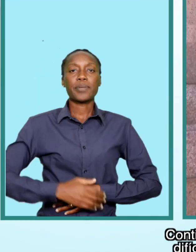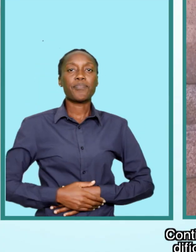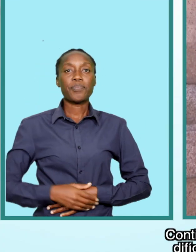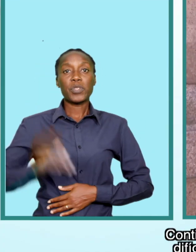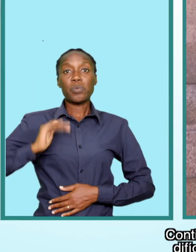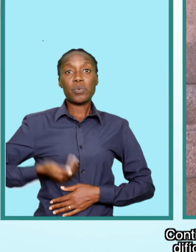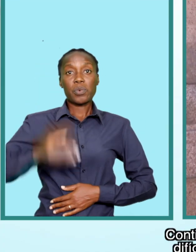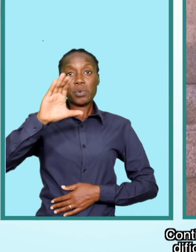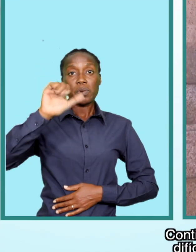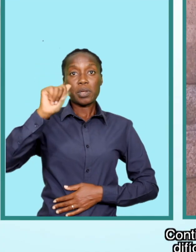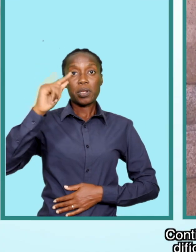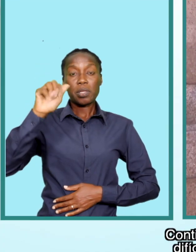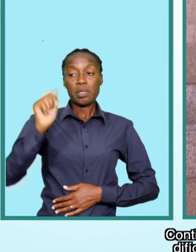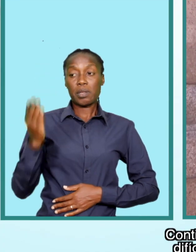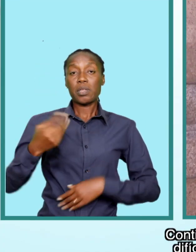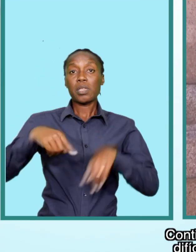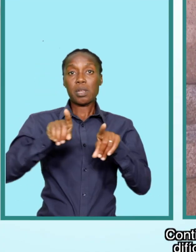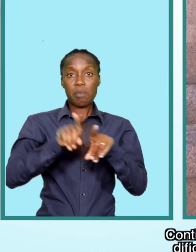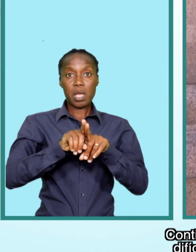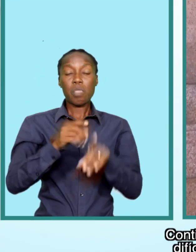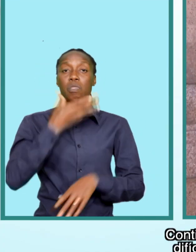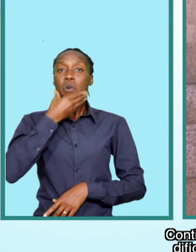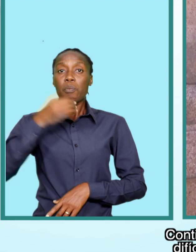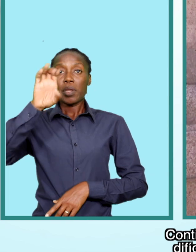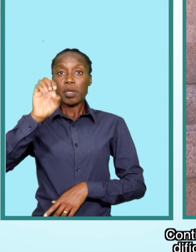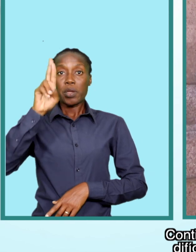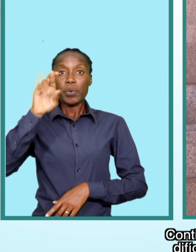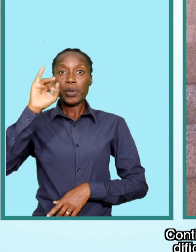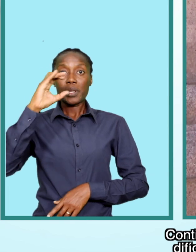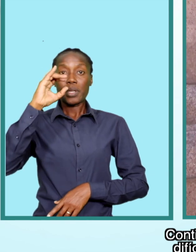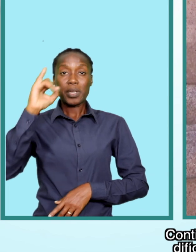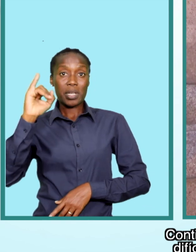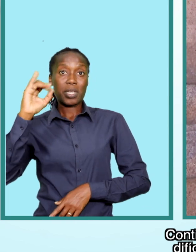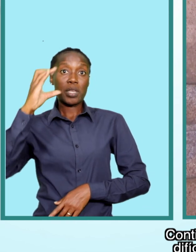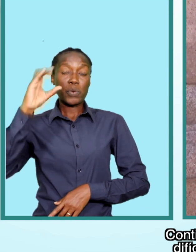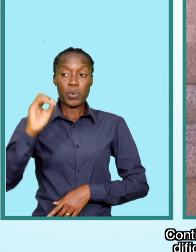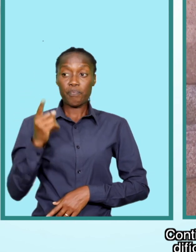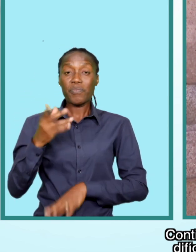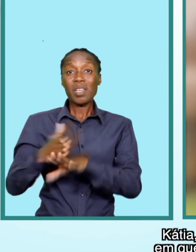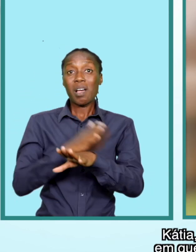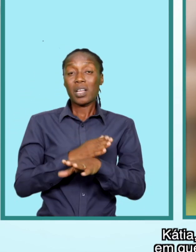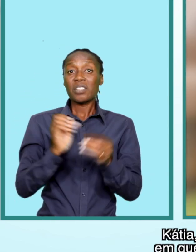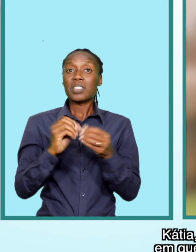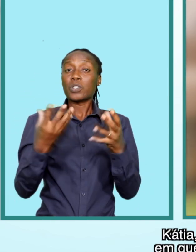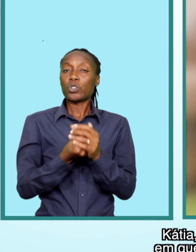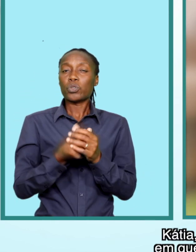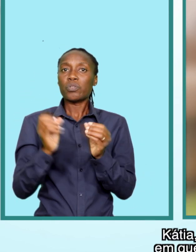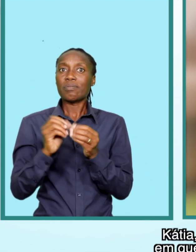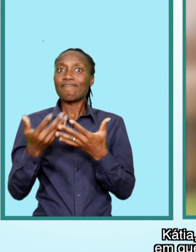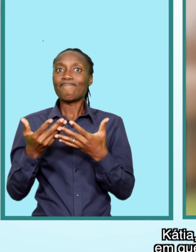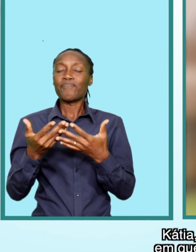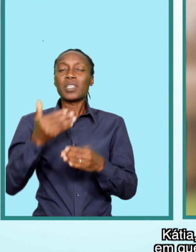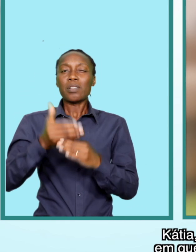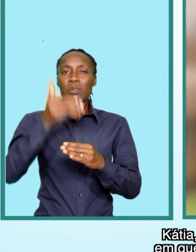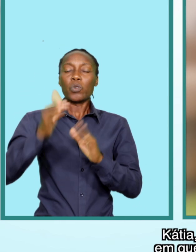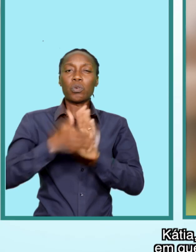continua usando fraldas. Então foram fases muito difíceis e complicadas na infância dele. Kátia, irmã